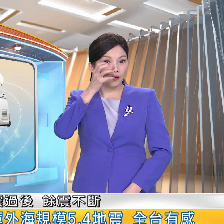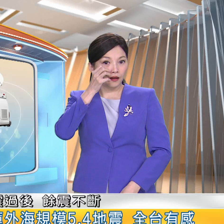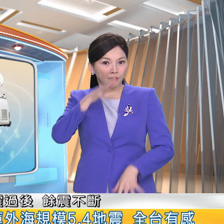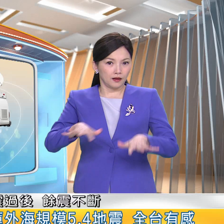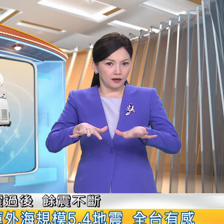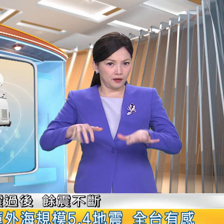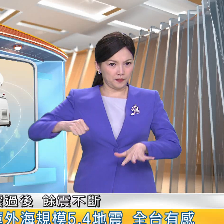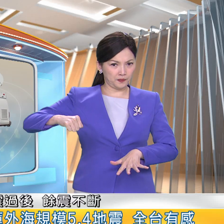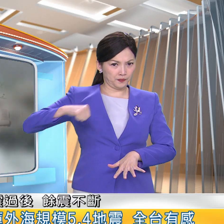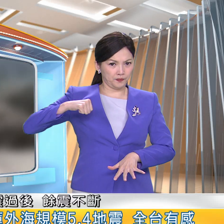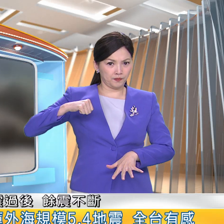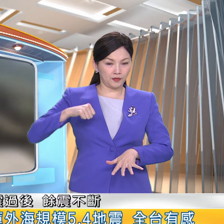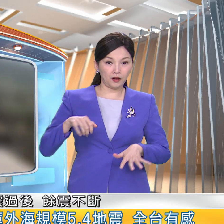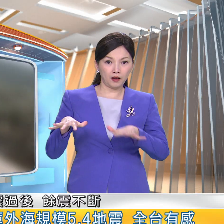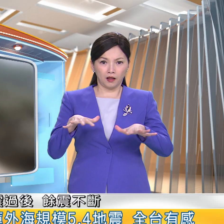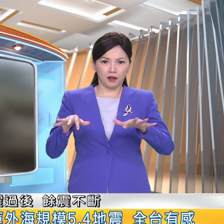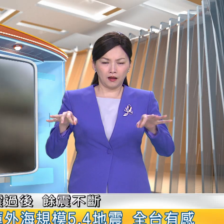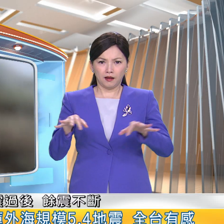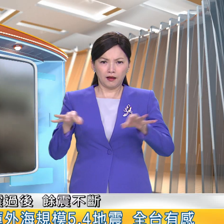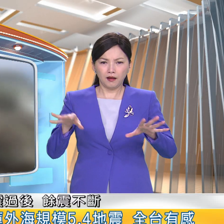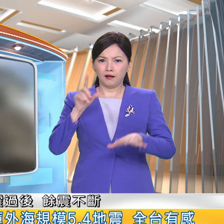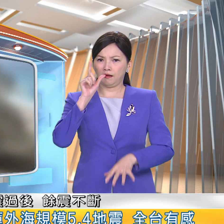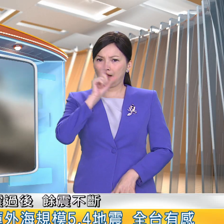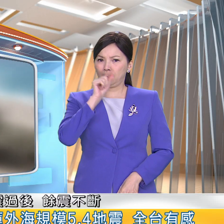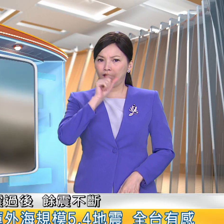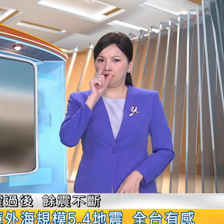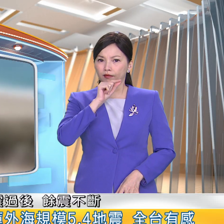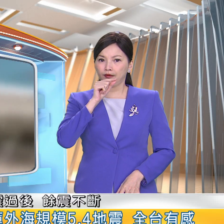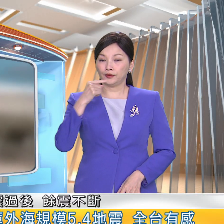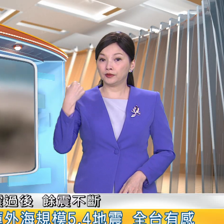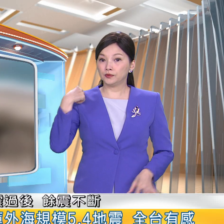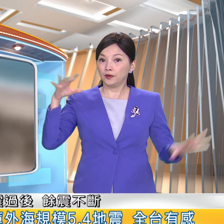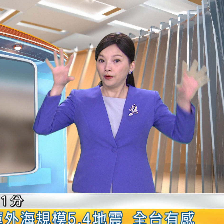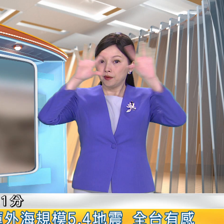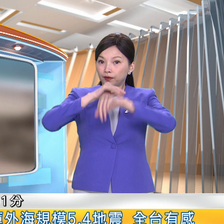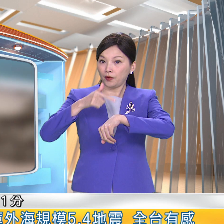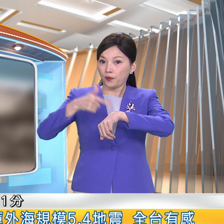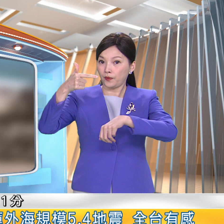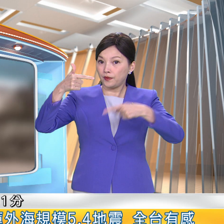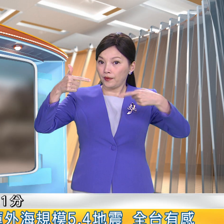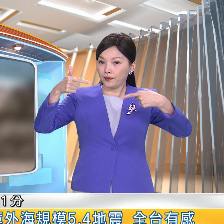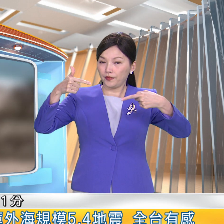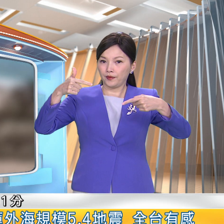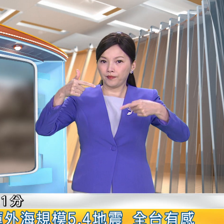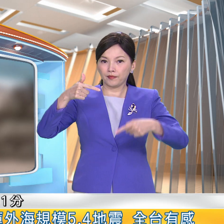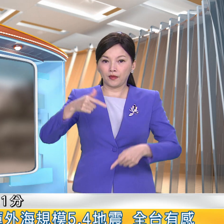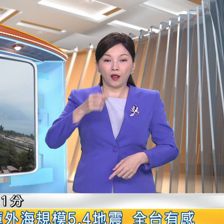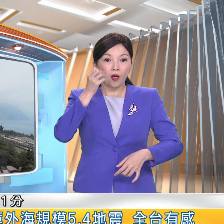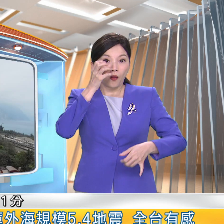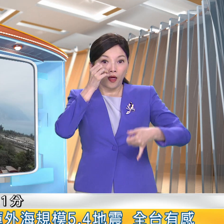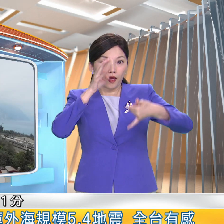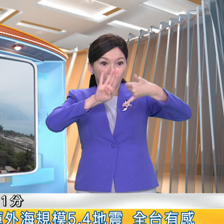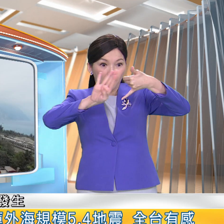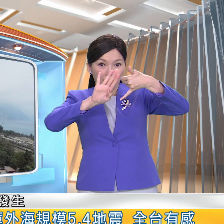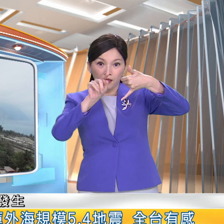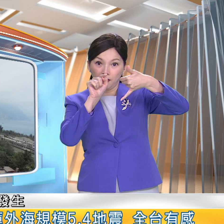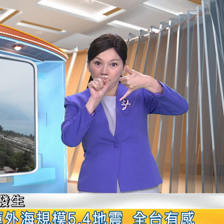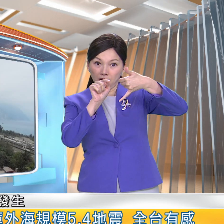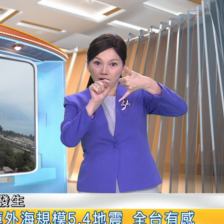0403花莲强震过后，余震不断。昨天晚间6:01，花莲外海